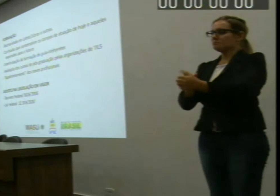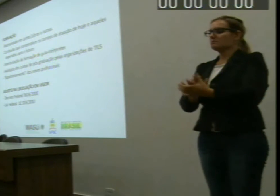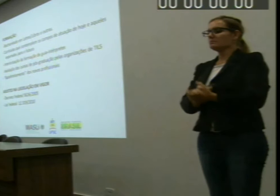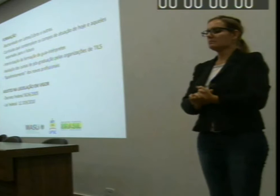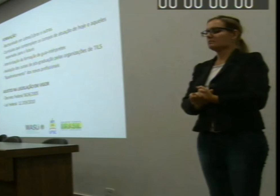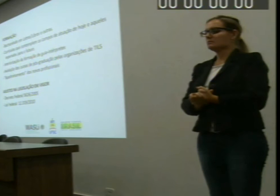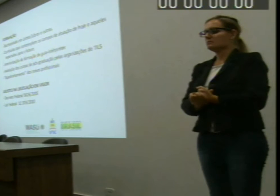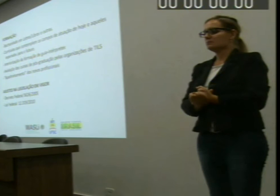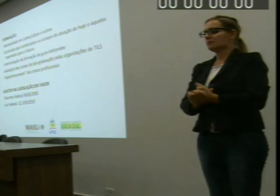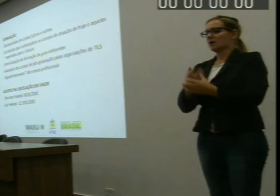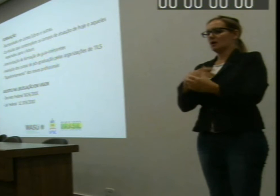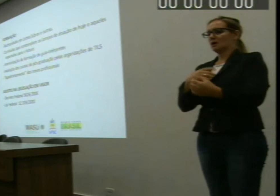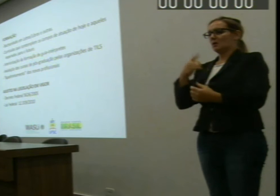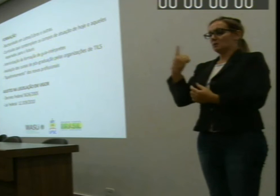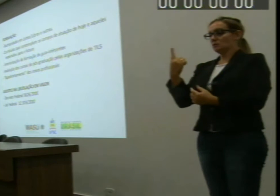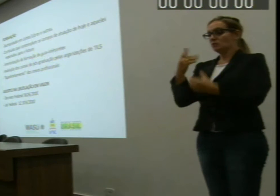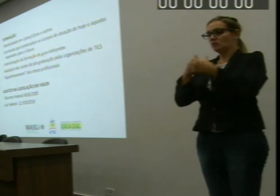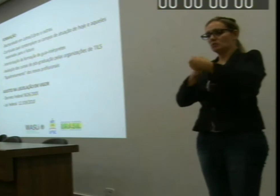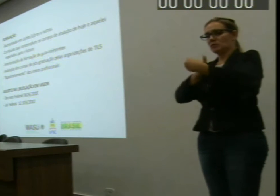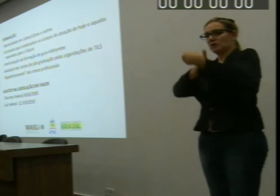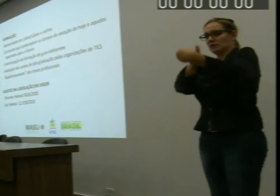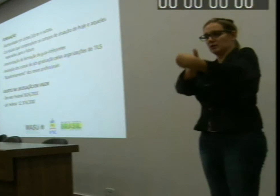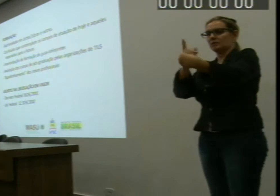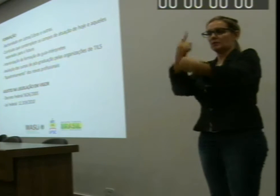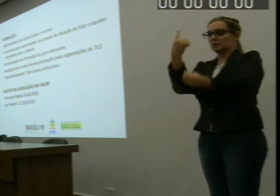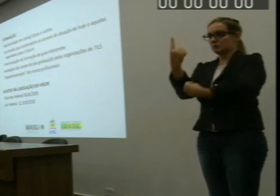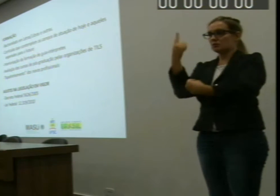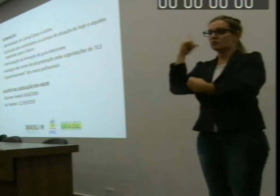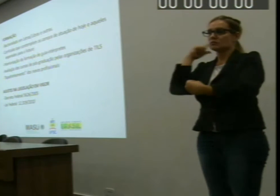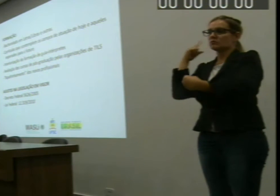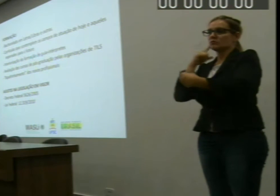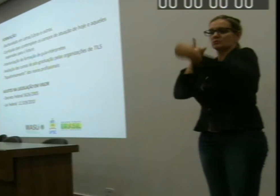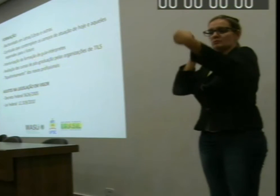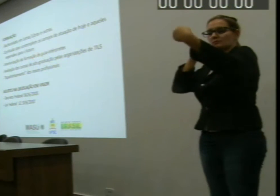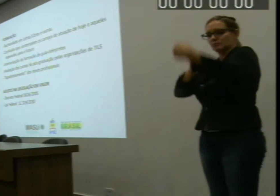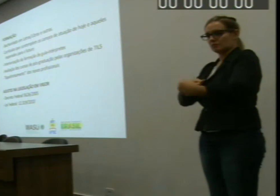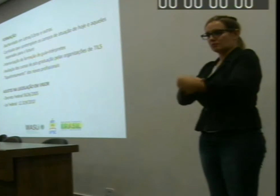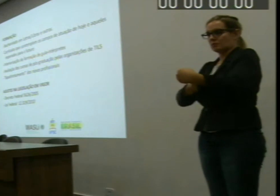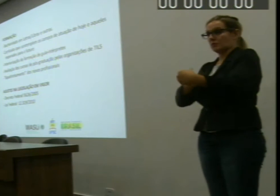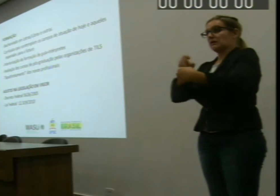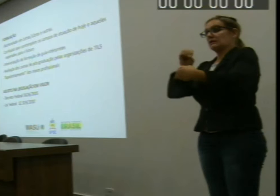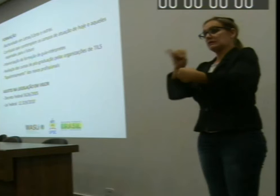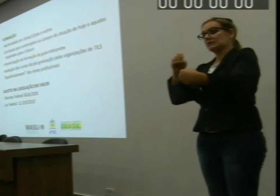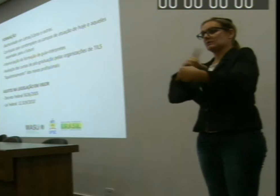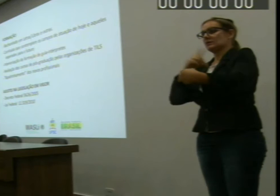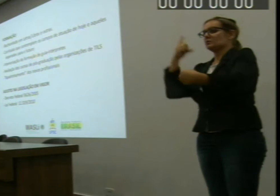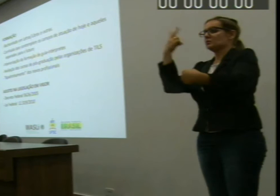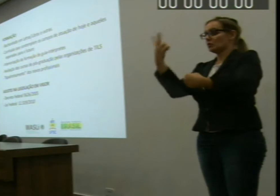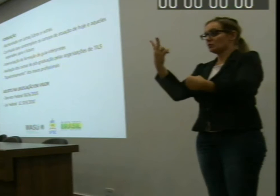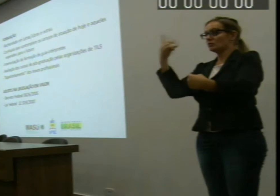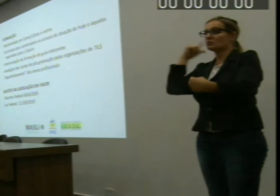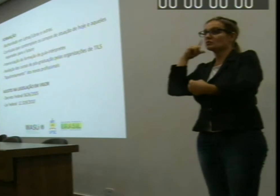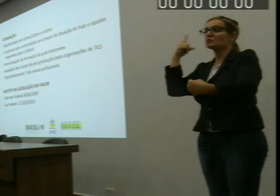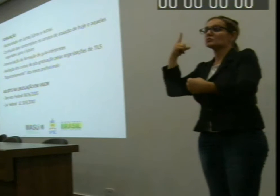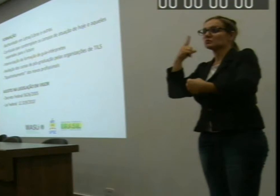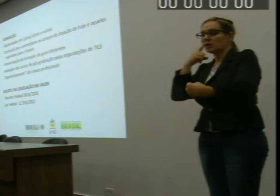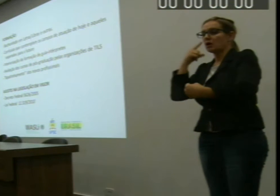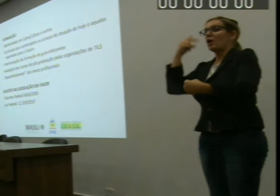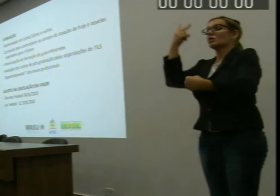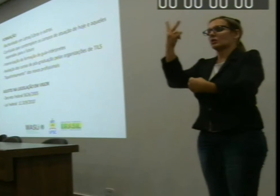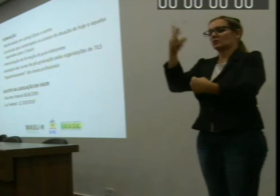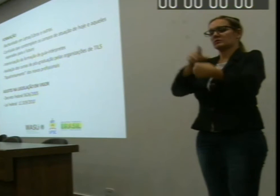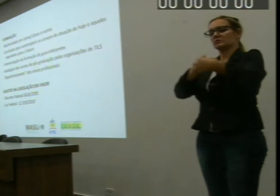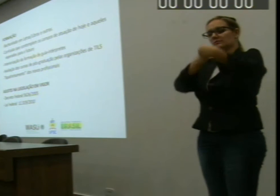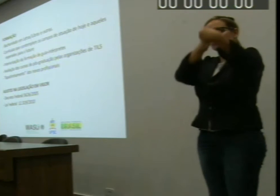é um guia intérprete para um surdo cego se tiver dois surdo cego é dois guias intérpretes para esses dois surdos